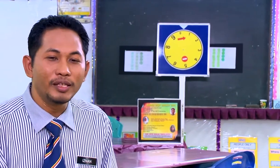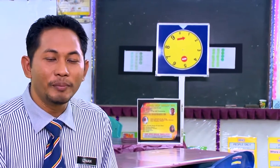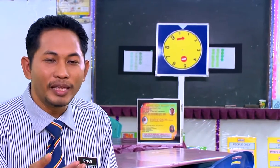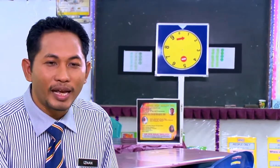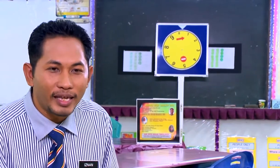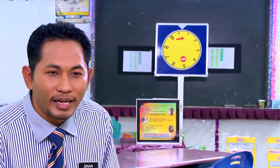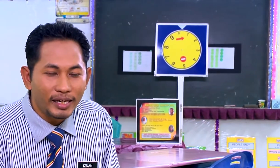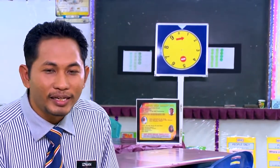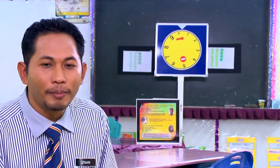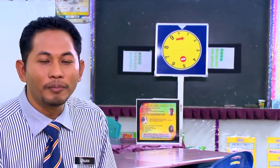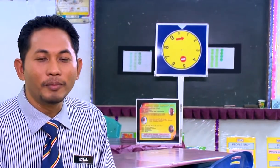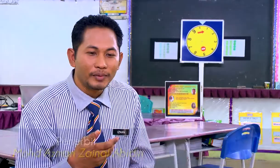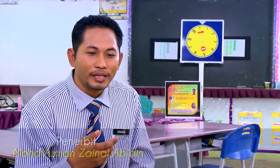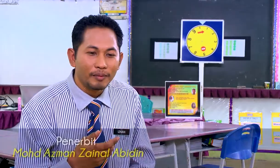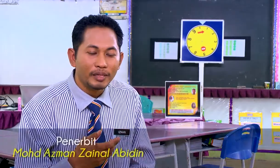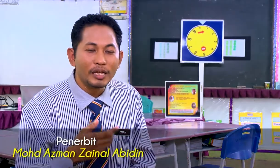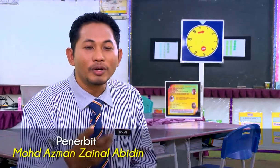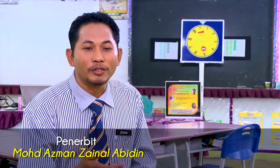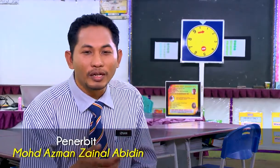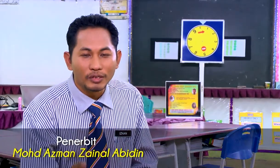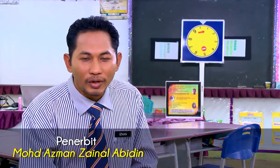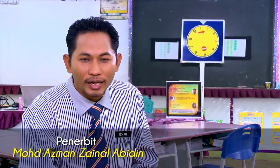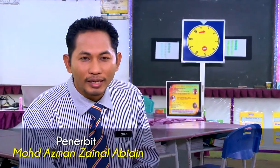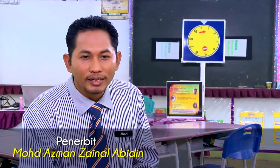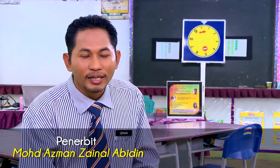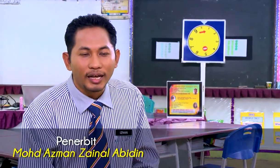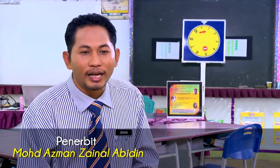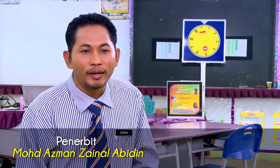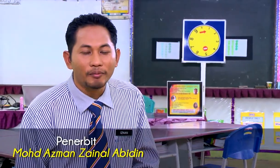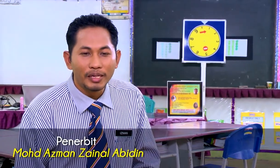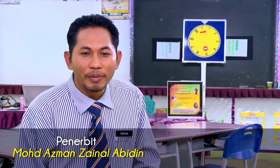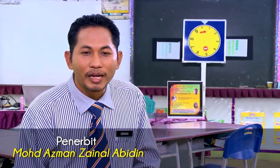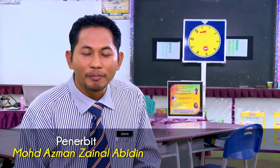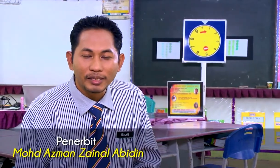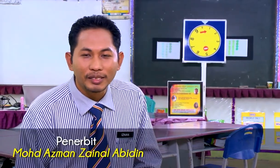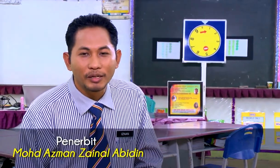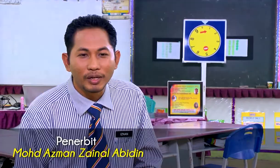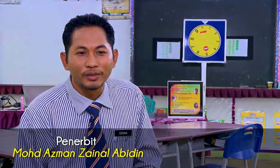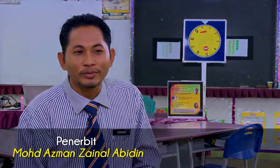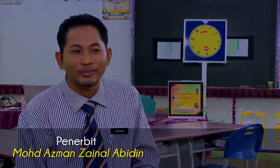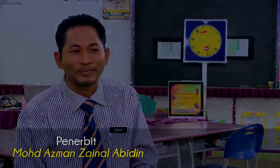lebih yakin dan menjawab soalan-soalan melibatkan masa dan waktu.